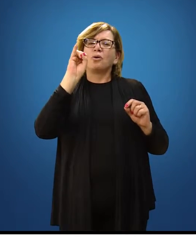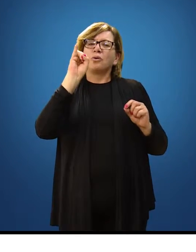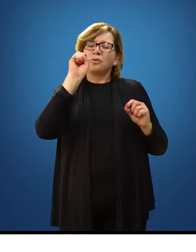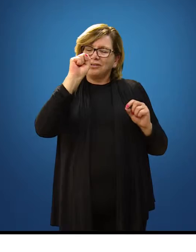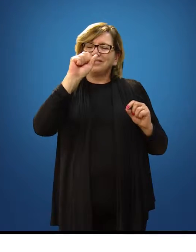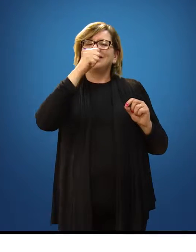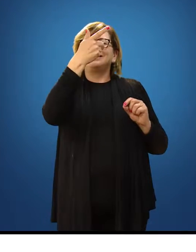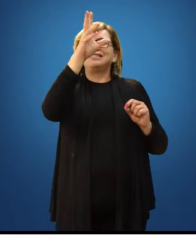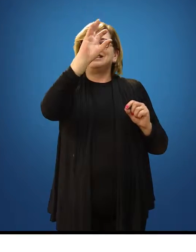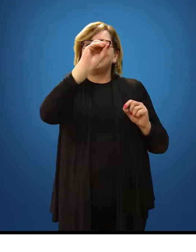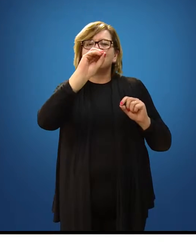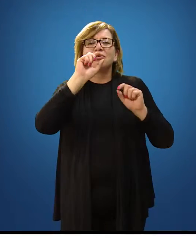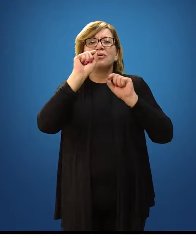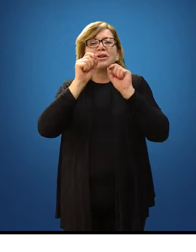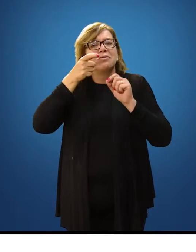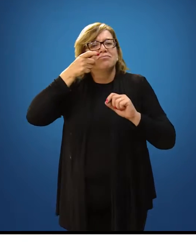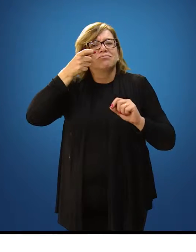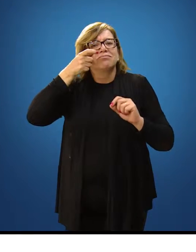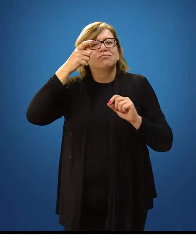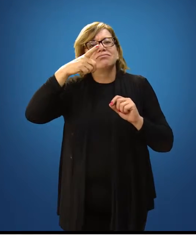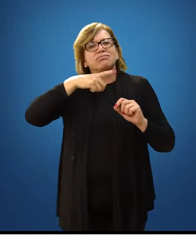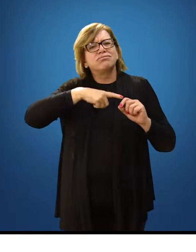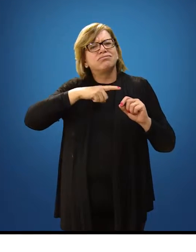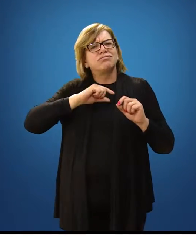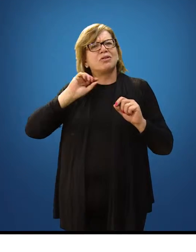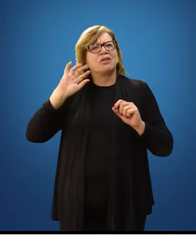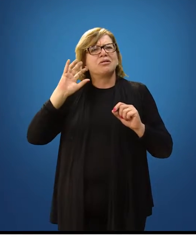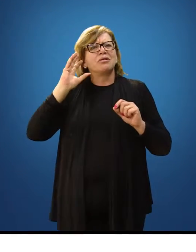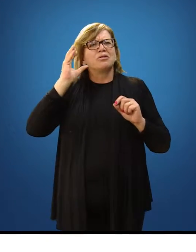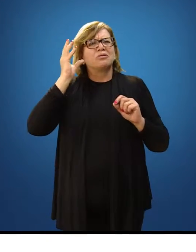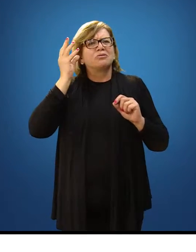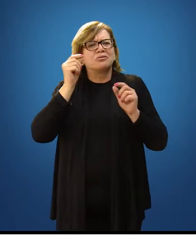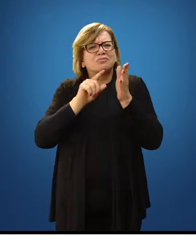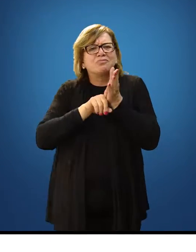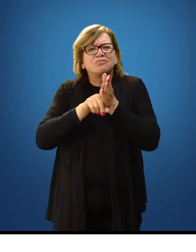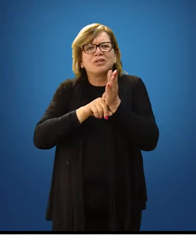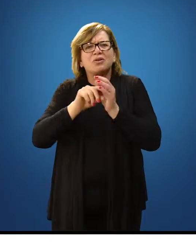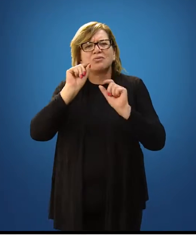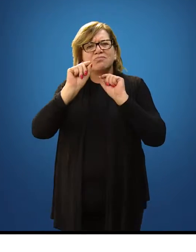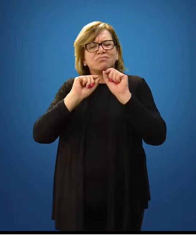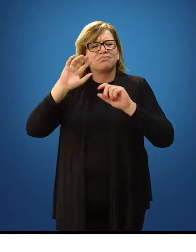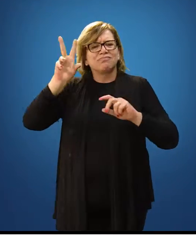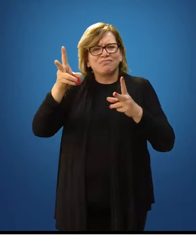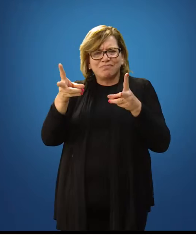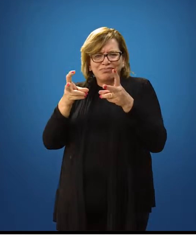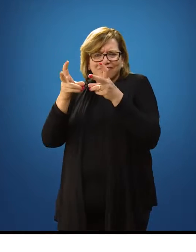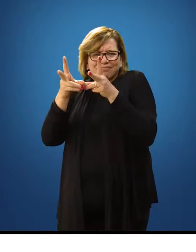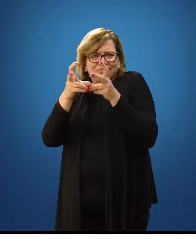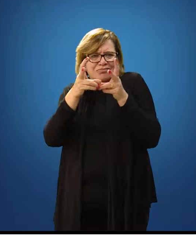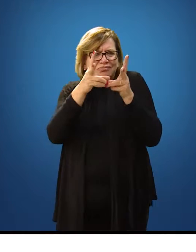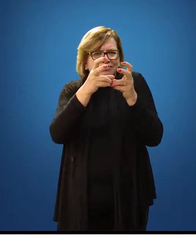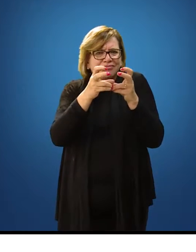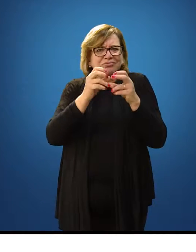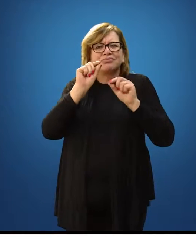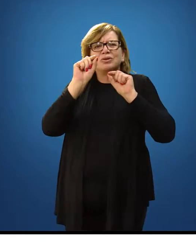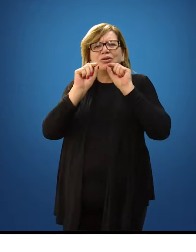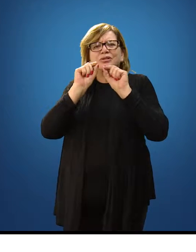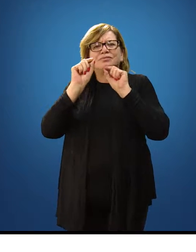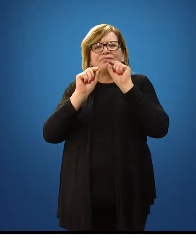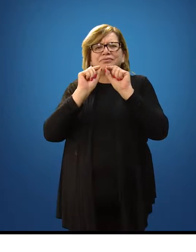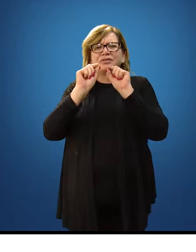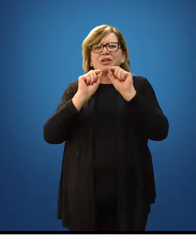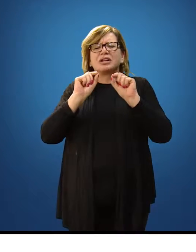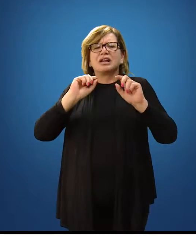as observações sobre esse fenômeno social investigado naquela realidade que você obteve? Quais